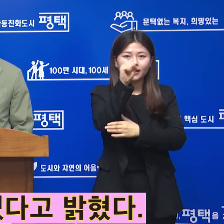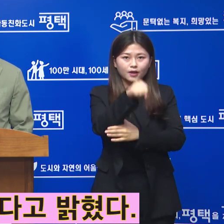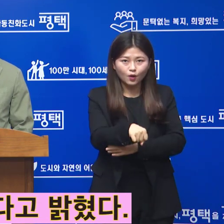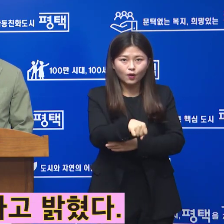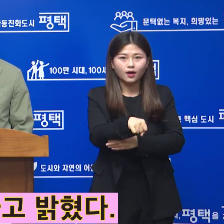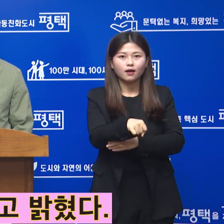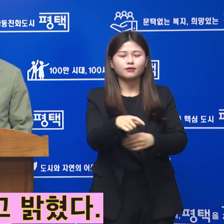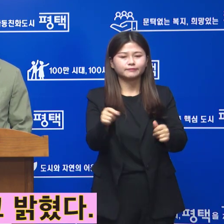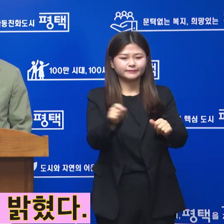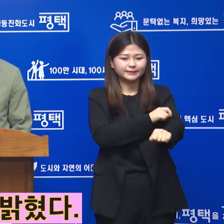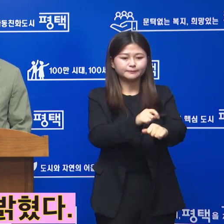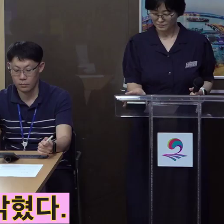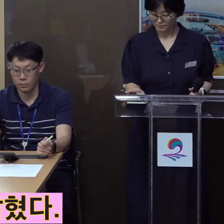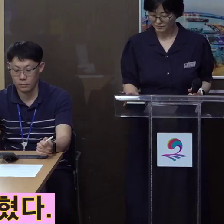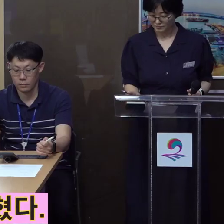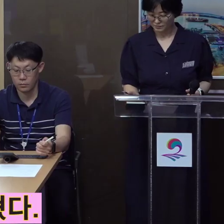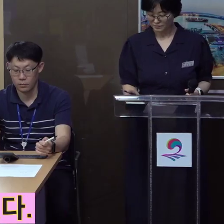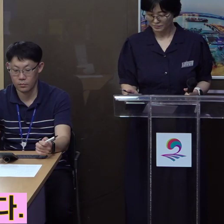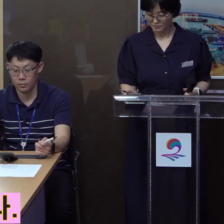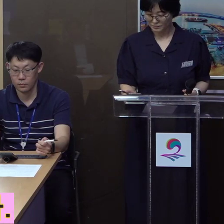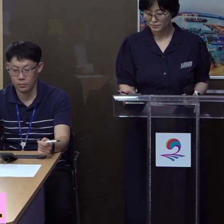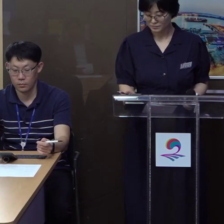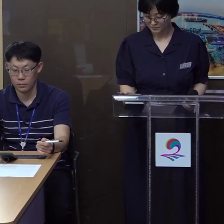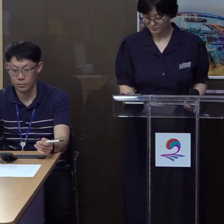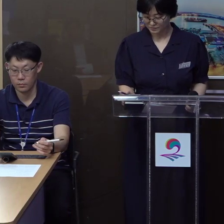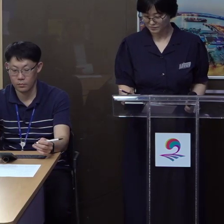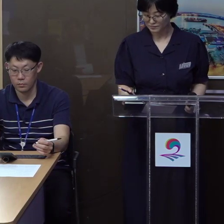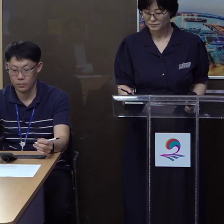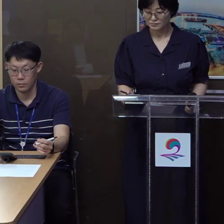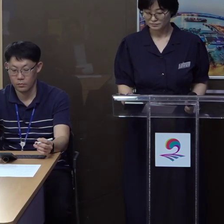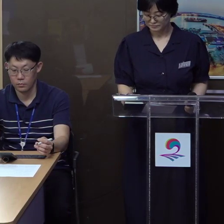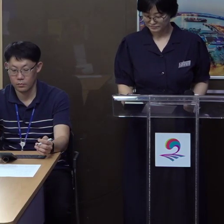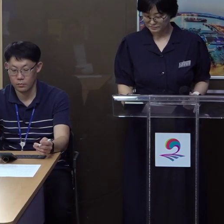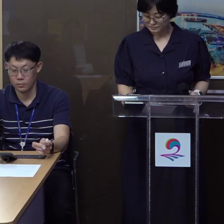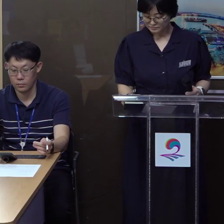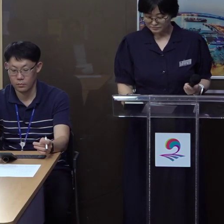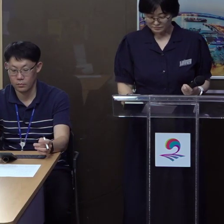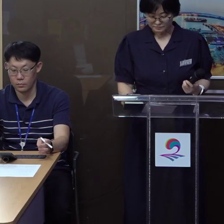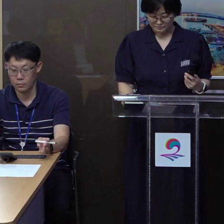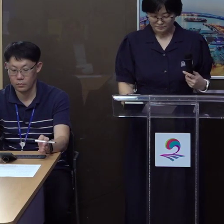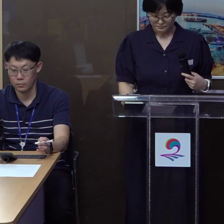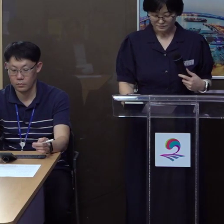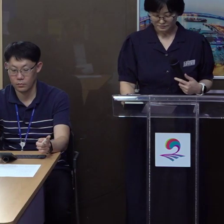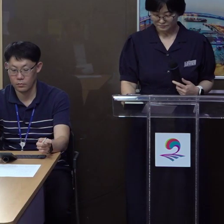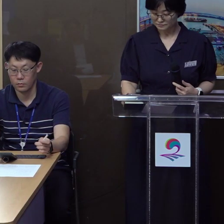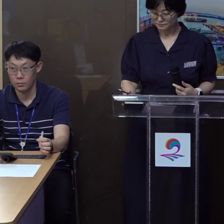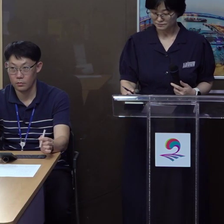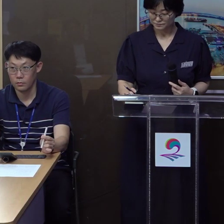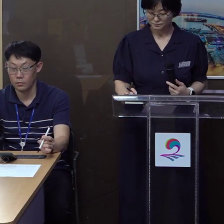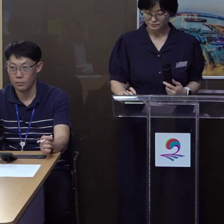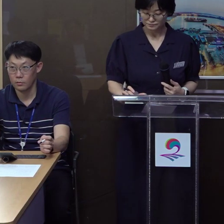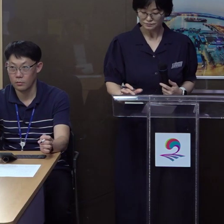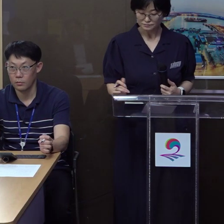적용됩니다. 또한 삼성전자 평택 캠퍼스의 건설 예정인 56라인